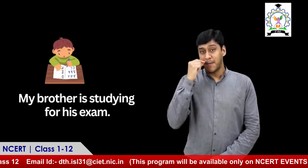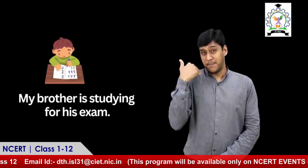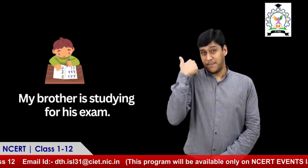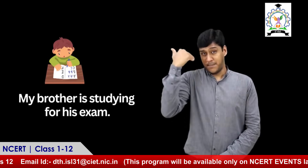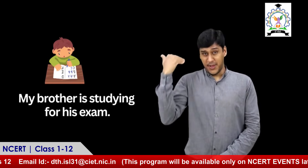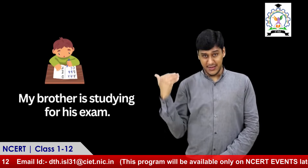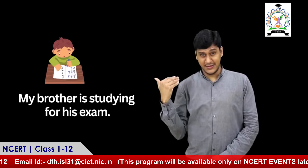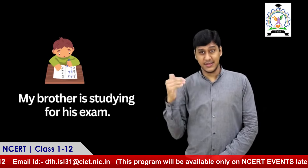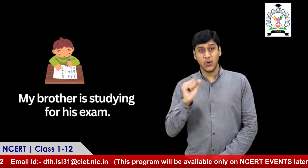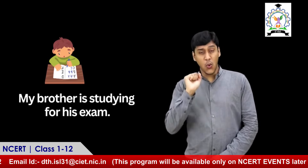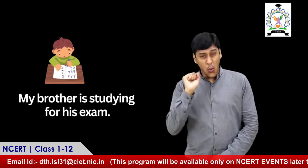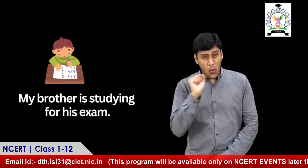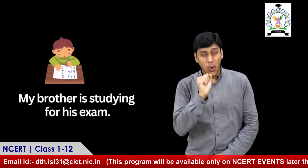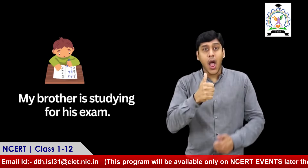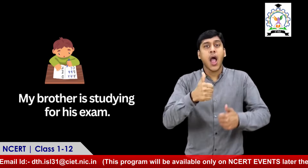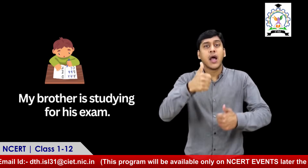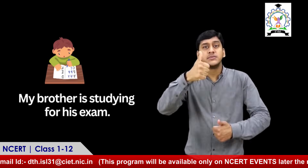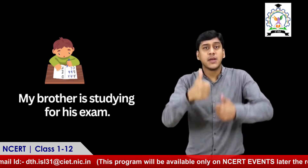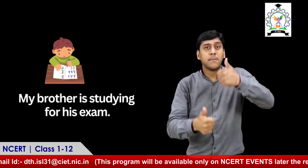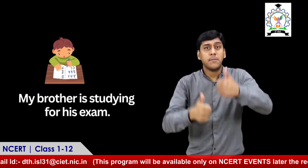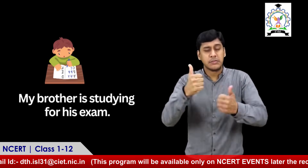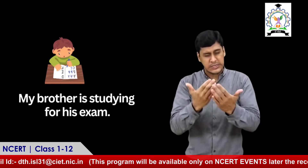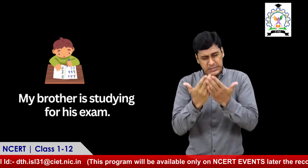मेरा भाई परीक्षा के लिए पढ़ाई कर रहा है।